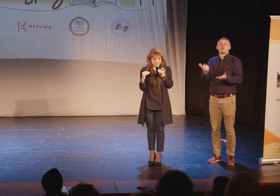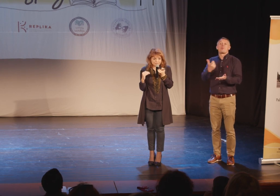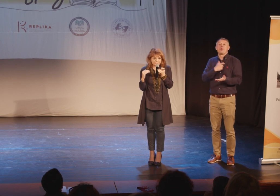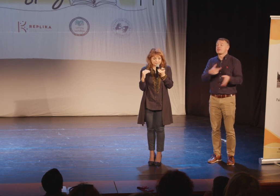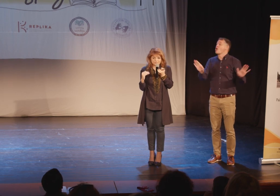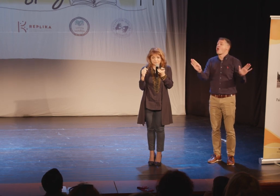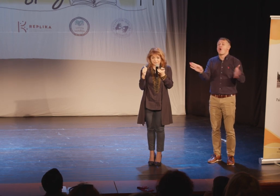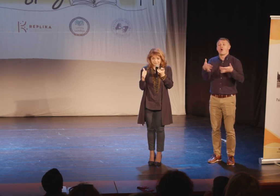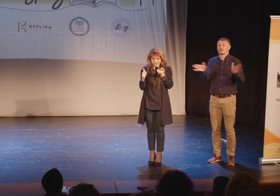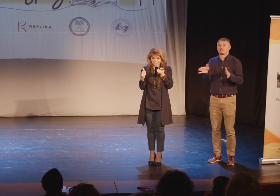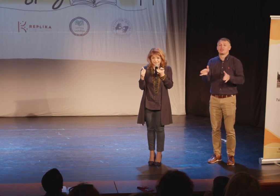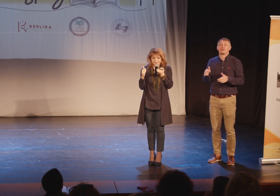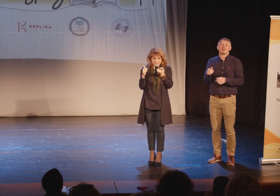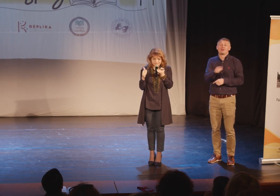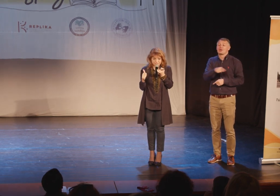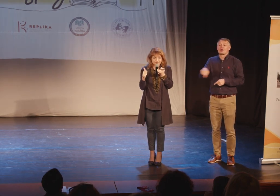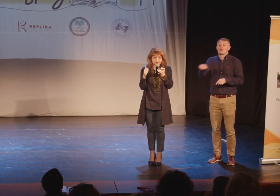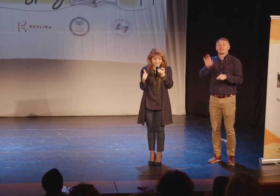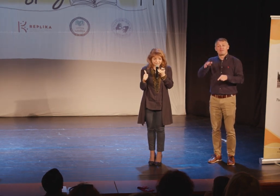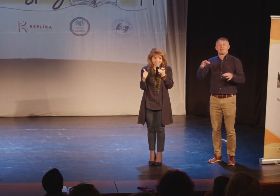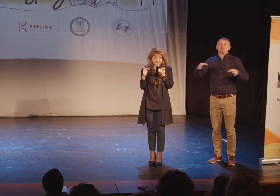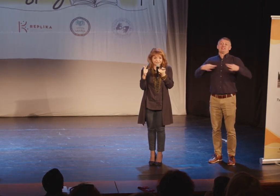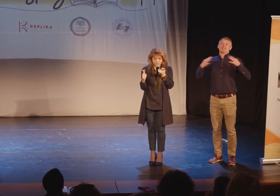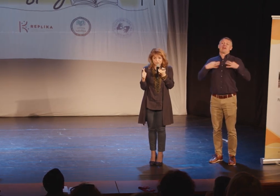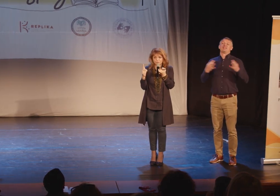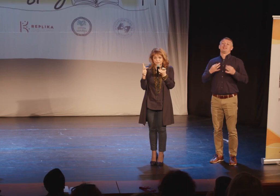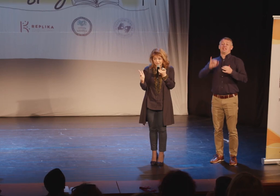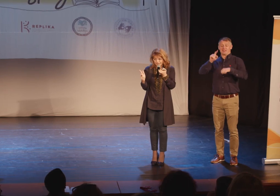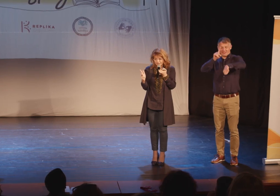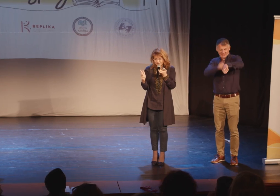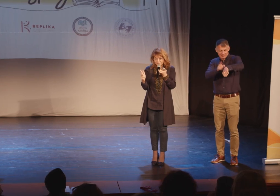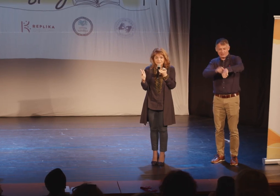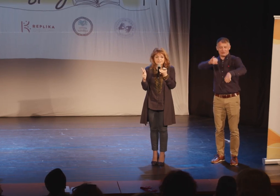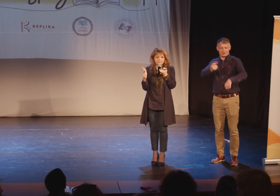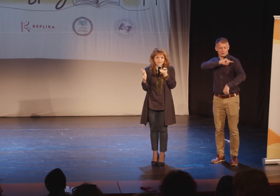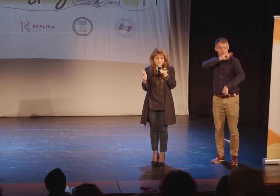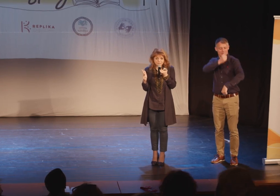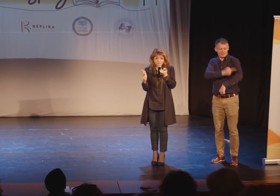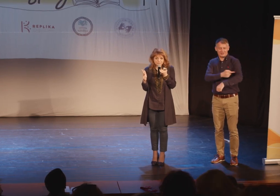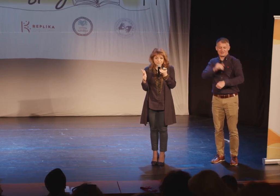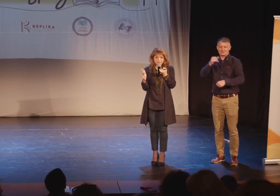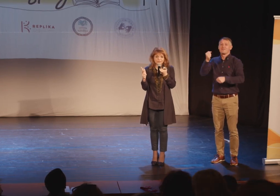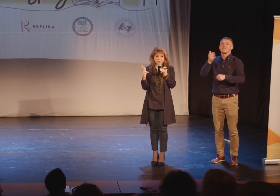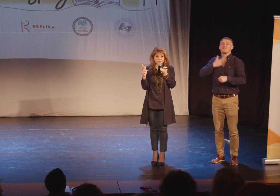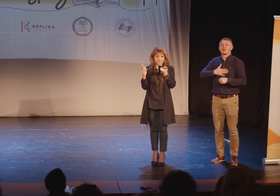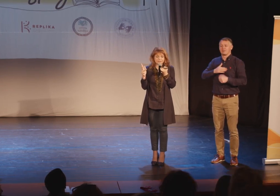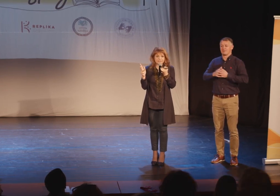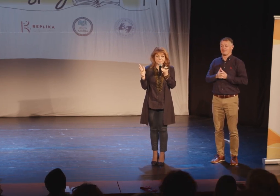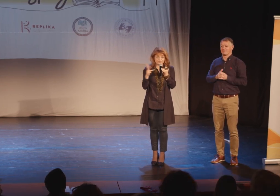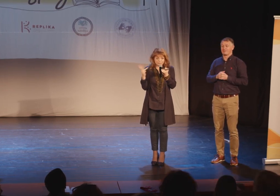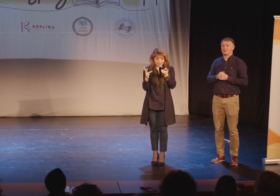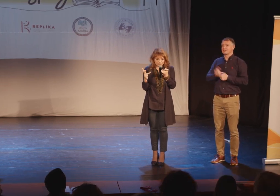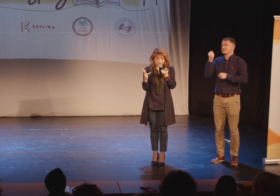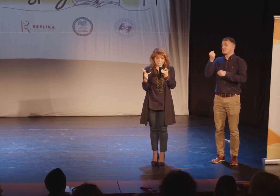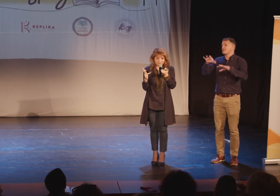numai noi să ne gătim sănătate, să ne găsim sănătate, timp și putere, să vrem